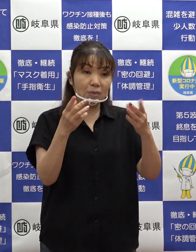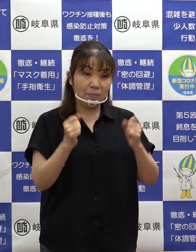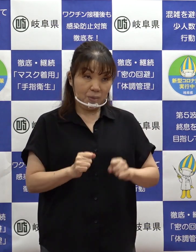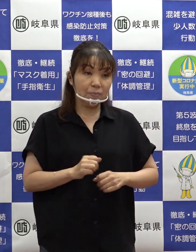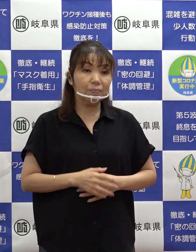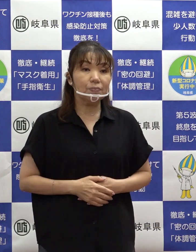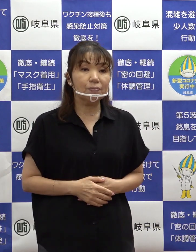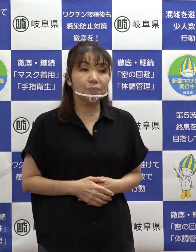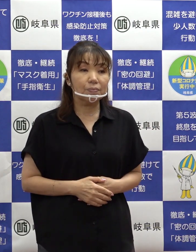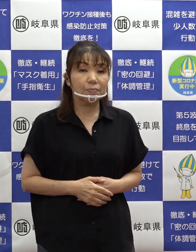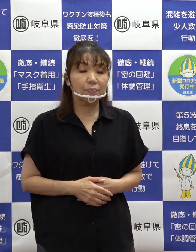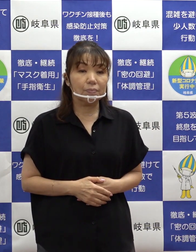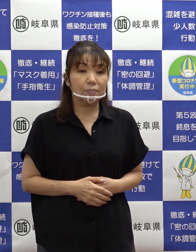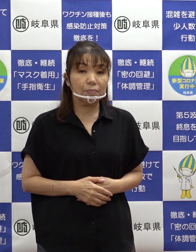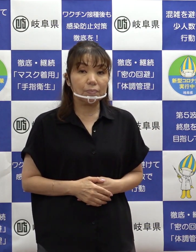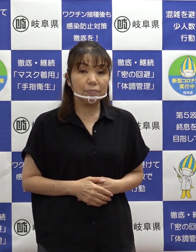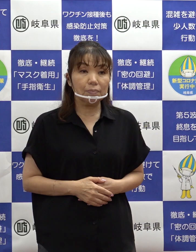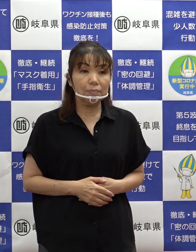その他